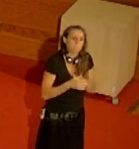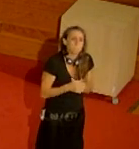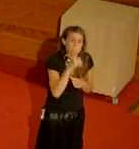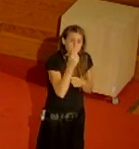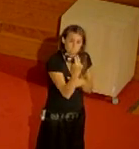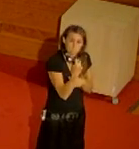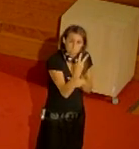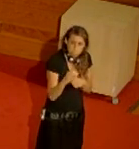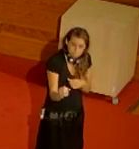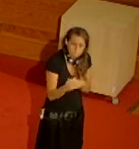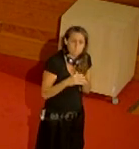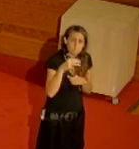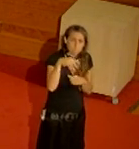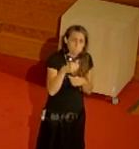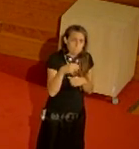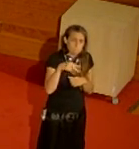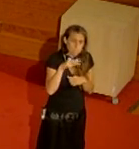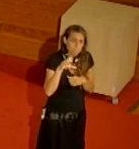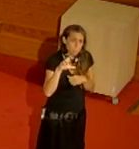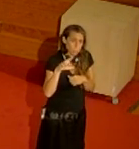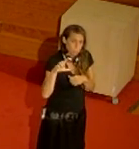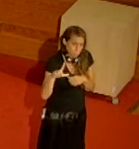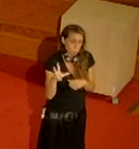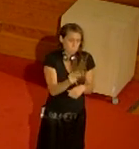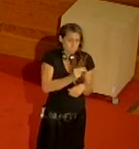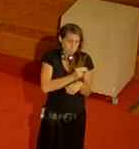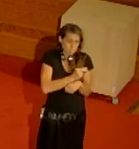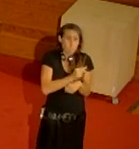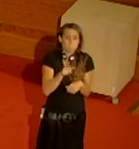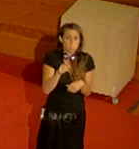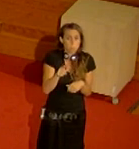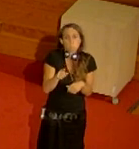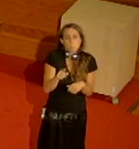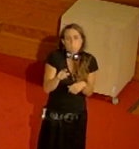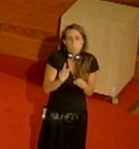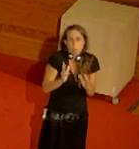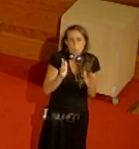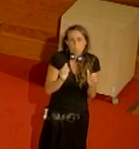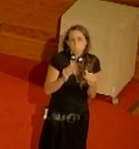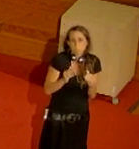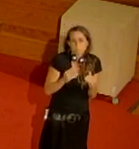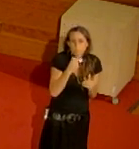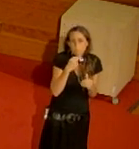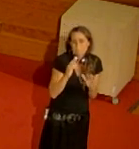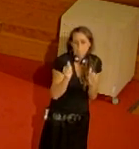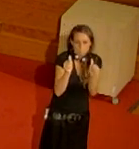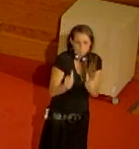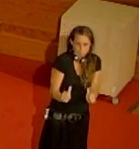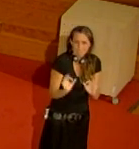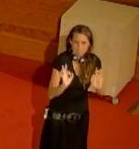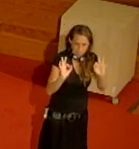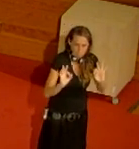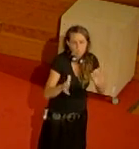Manuel Alcántara nació arteco caseta aristas sariar en aipame en Venecia lord manila invisible